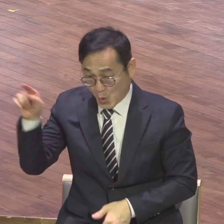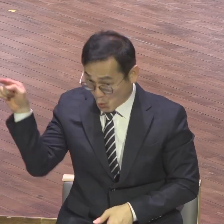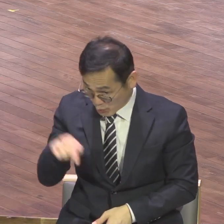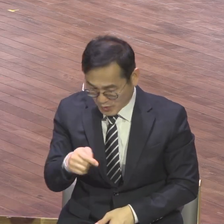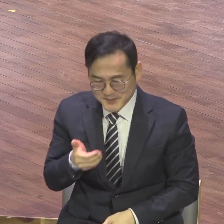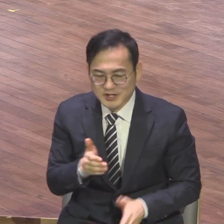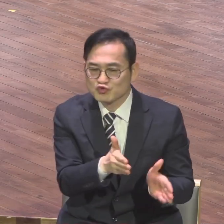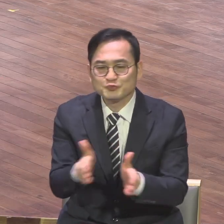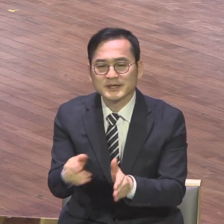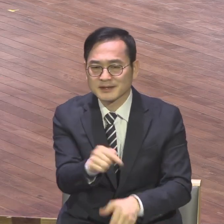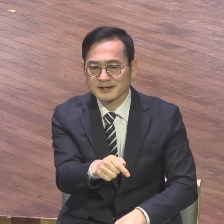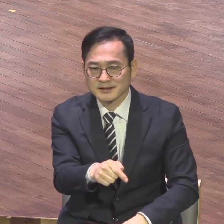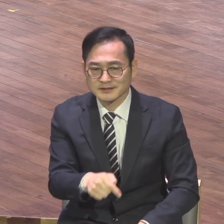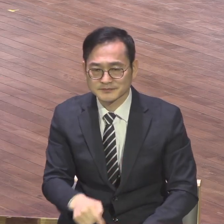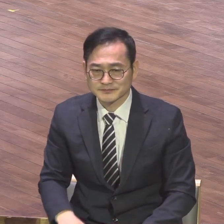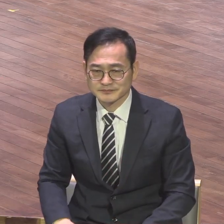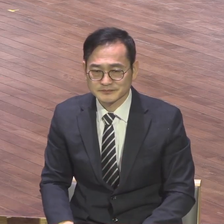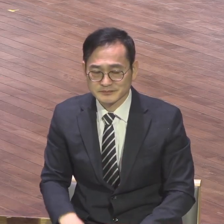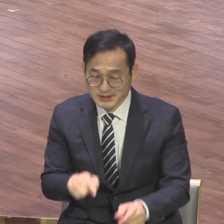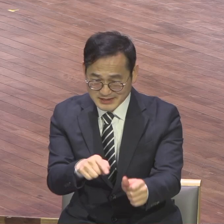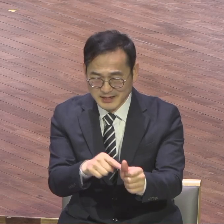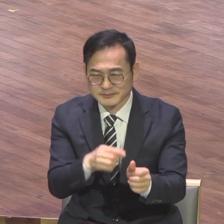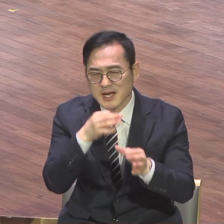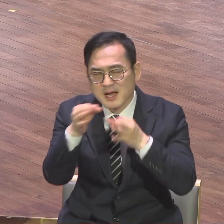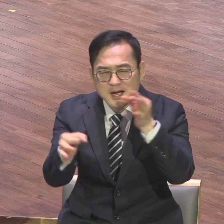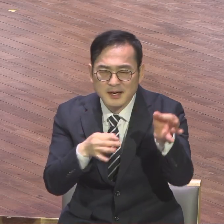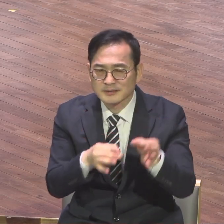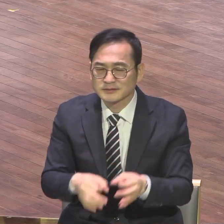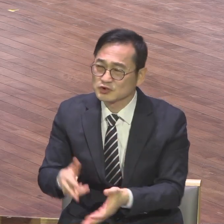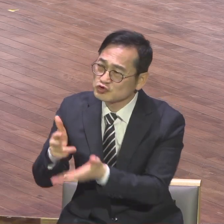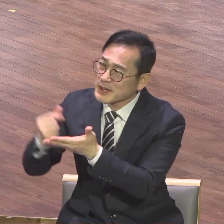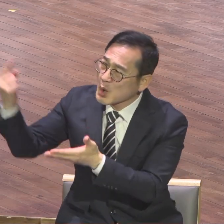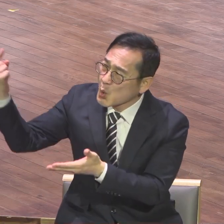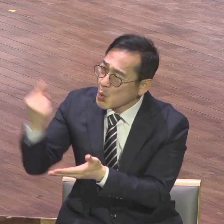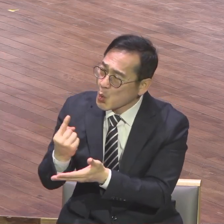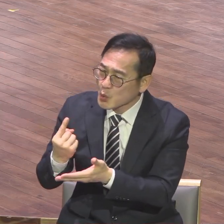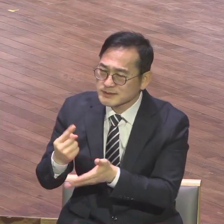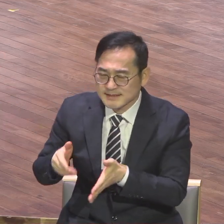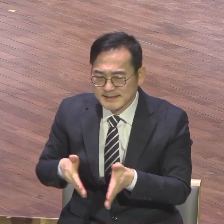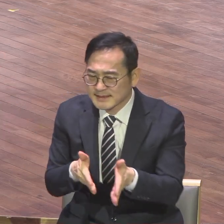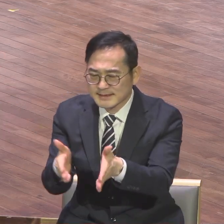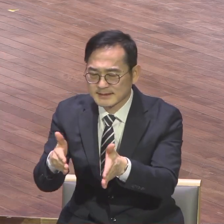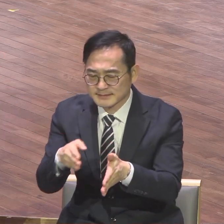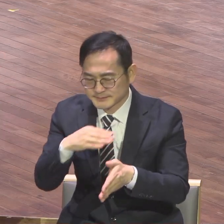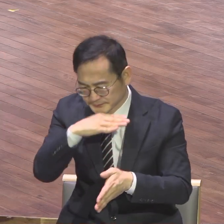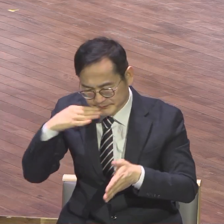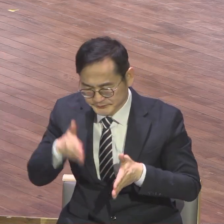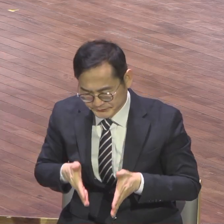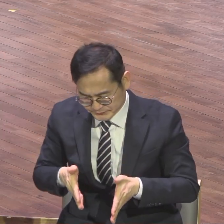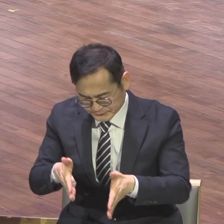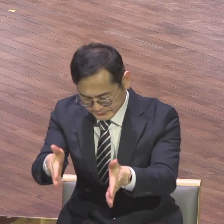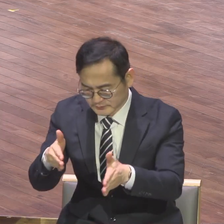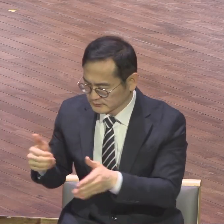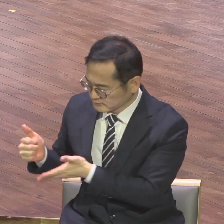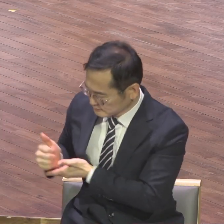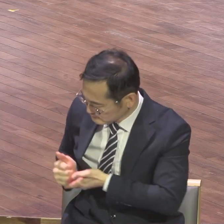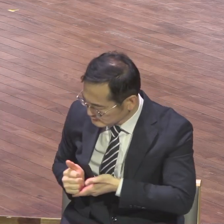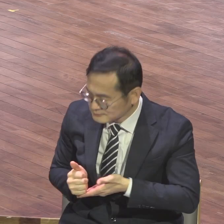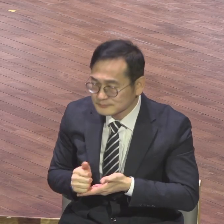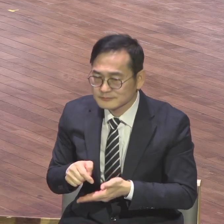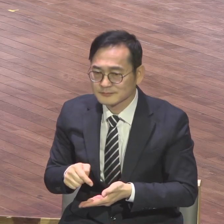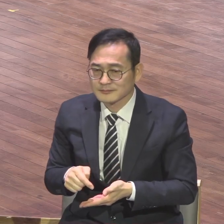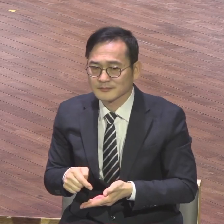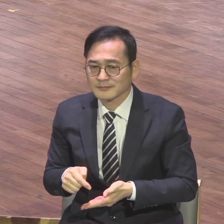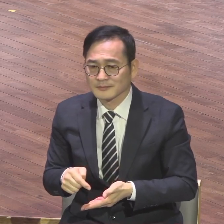이르되 너희는 주의 길을 준비하라. 그가 그의 오실 길을 곱게 하라. 기록된 것과 같이 세례 요한이 광야에